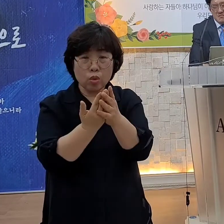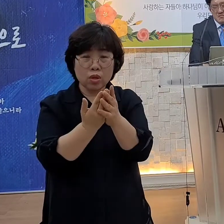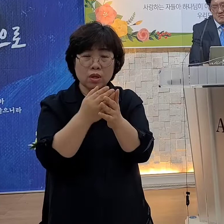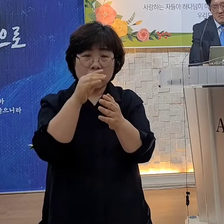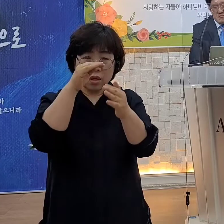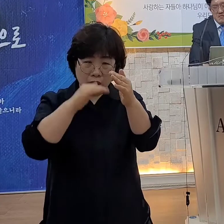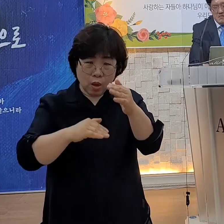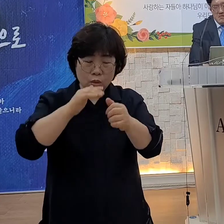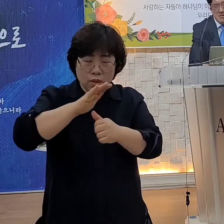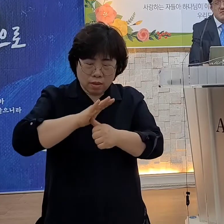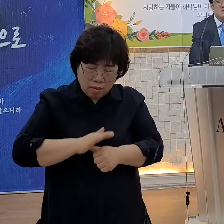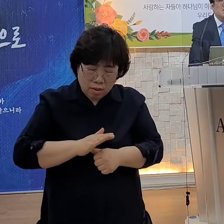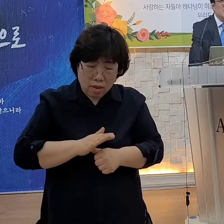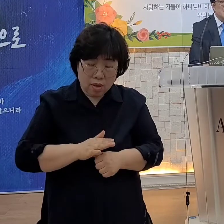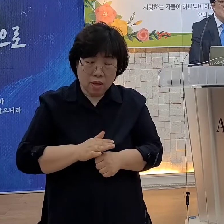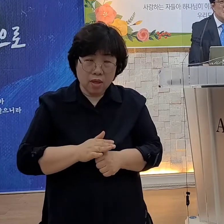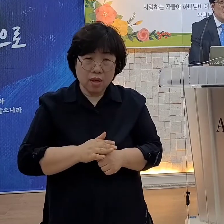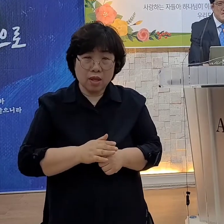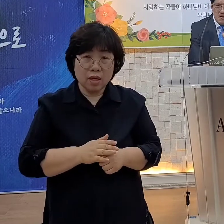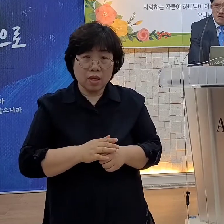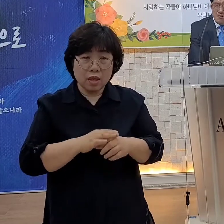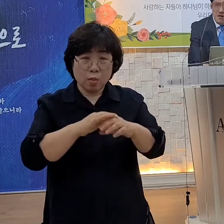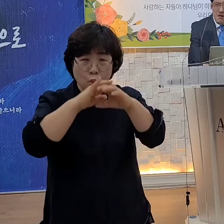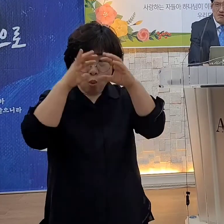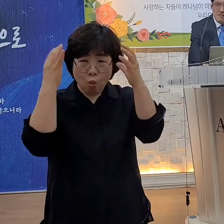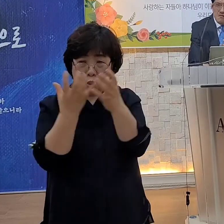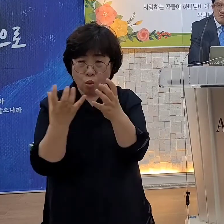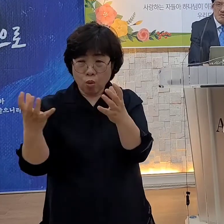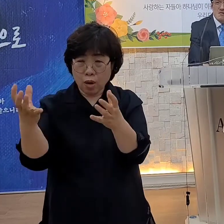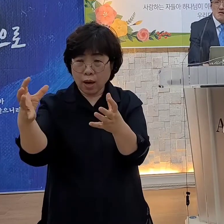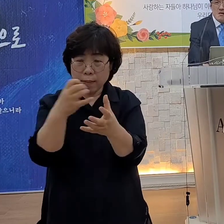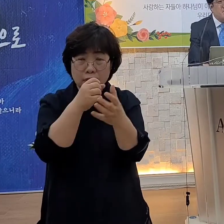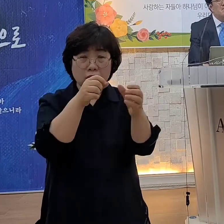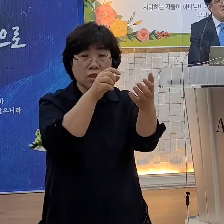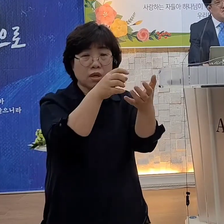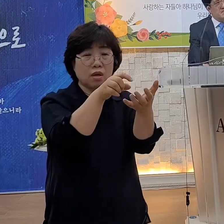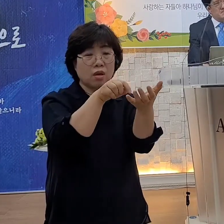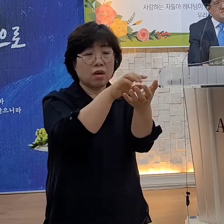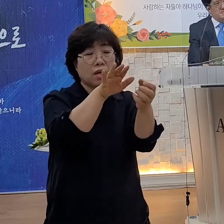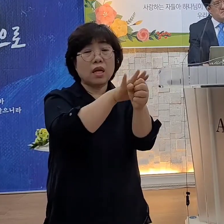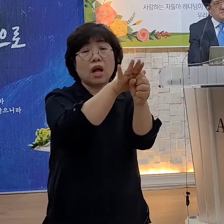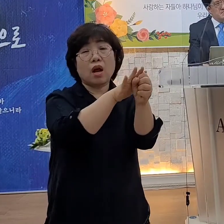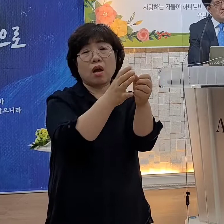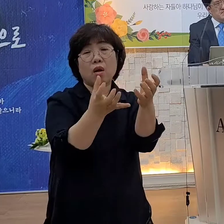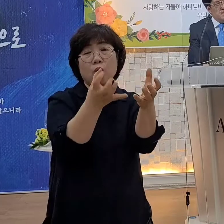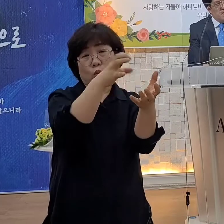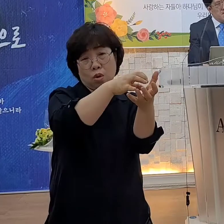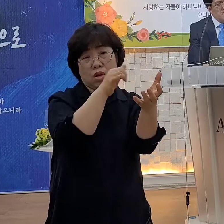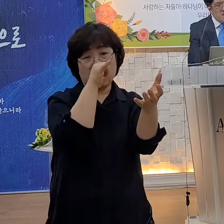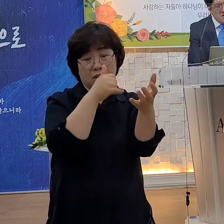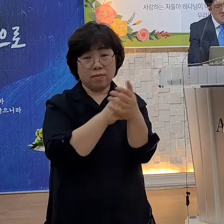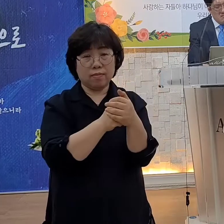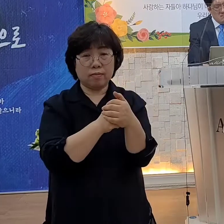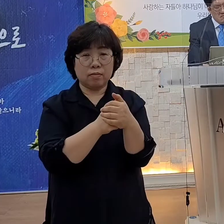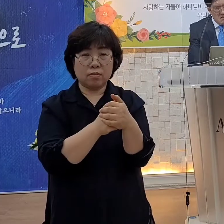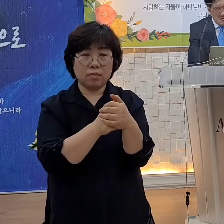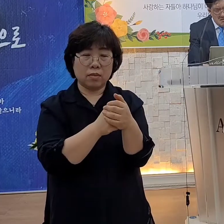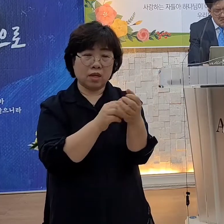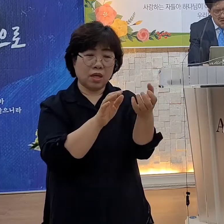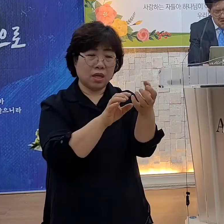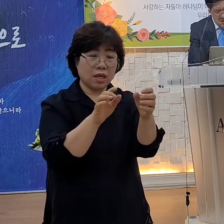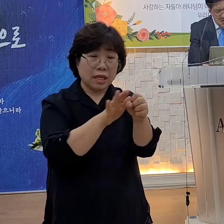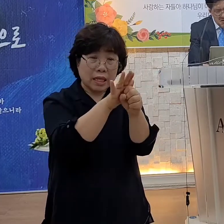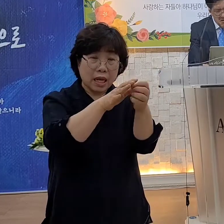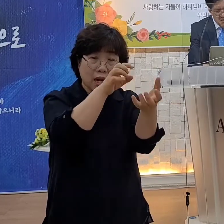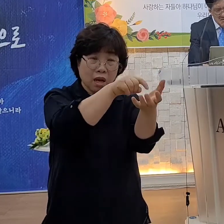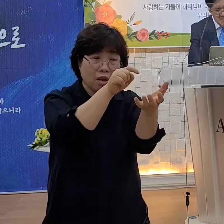견디는 것. 이것을 성경은 사랑이다. 이거 인내 안에 다 포함돼요. 오래 참고 모든 것을